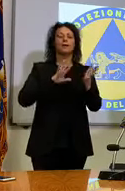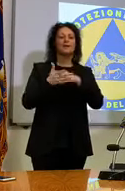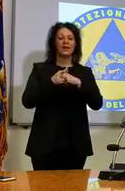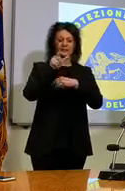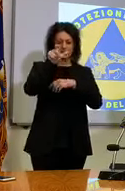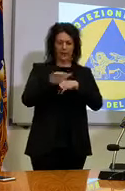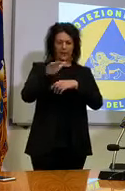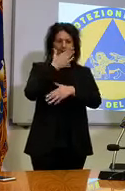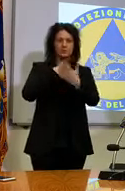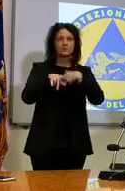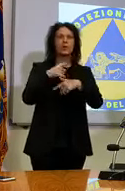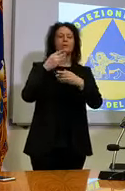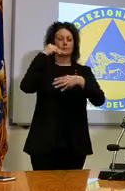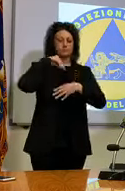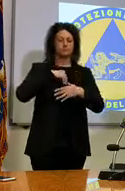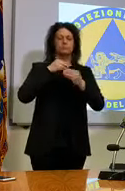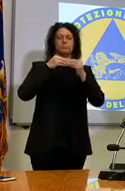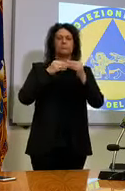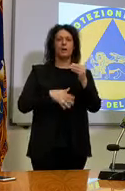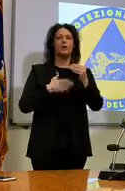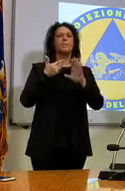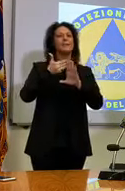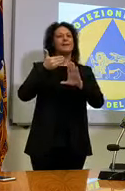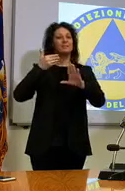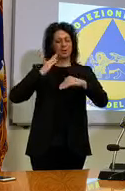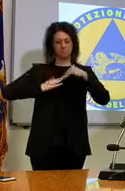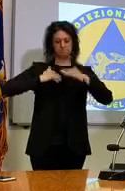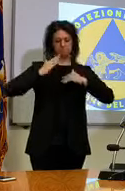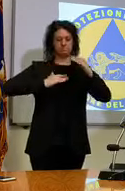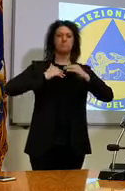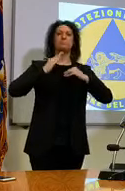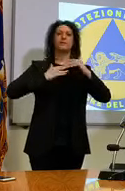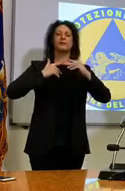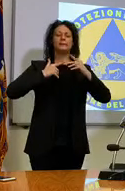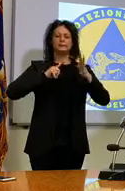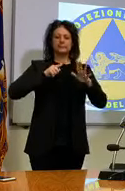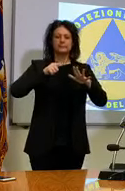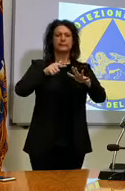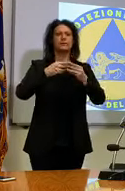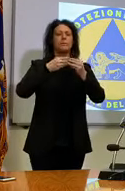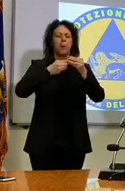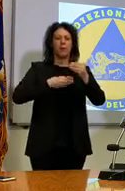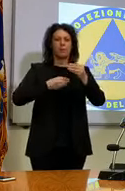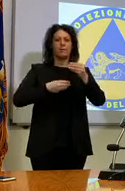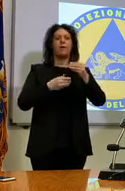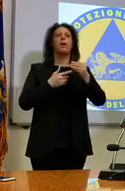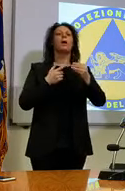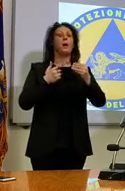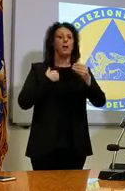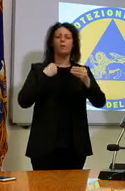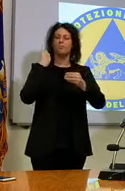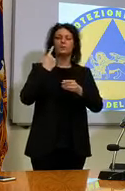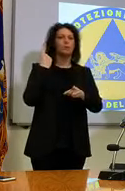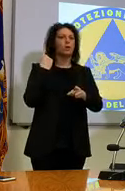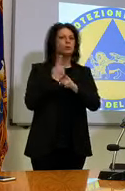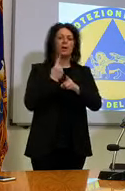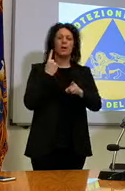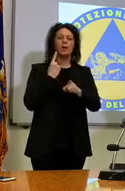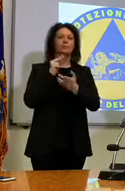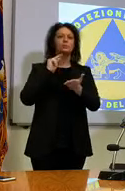perde tutto quello che si aveva fatto, era stato costruito nel frattempo. E quindi penso che sia doveroso che l'Istituto Scolastico